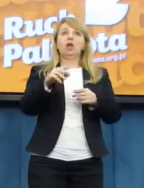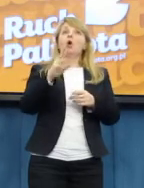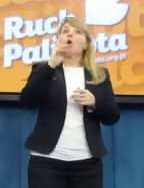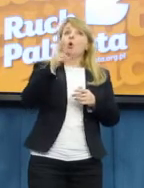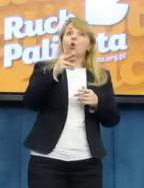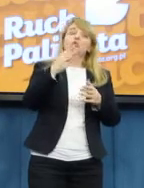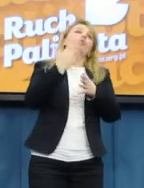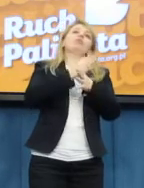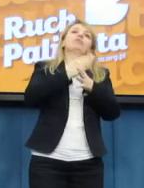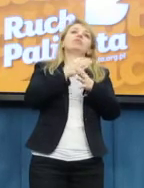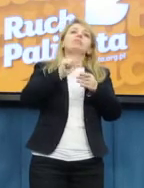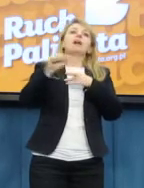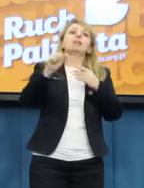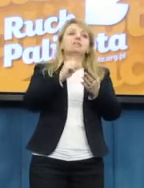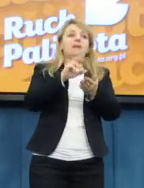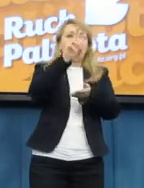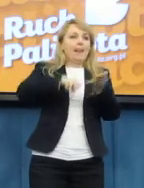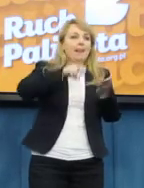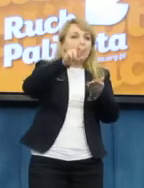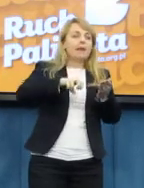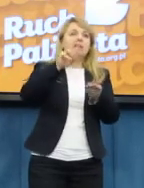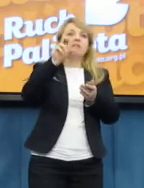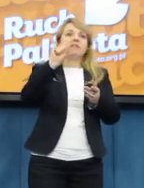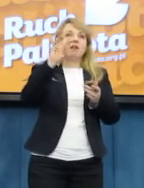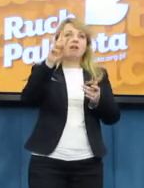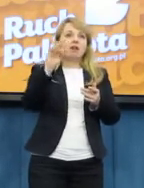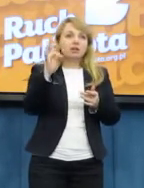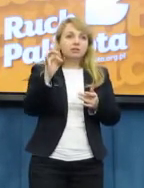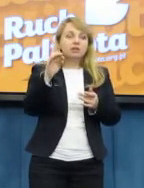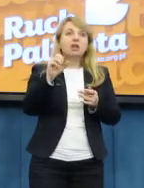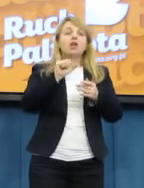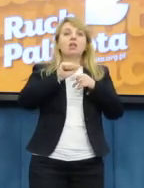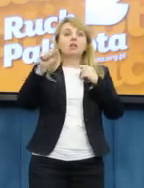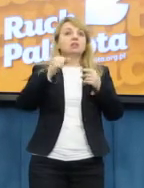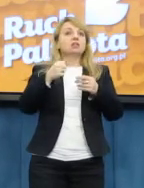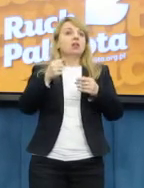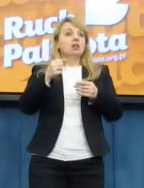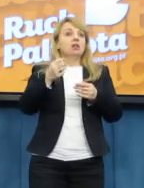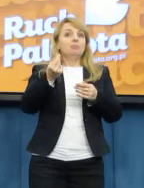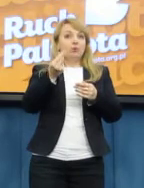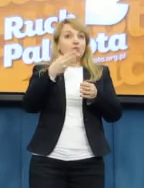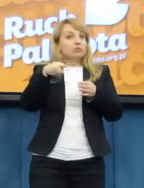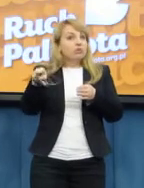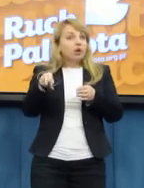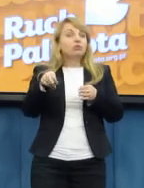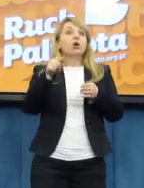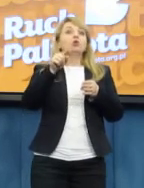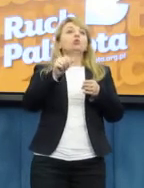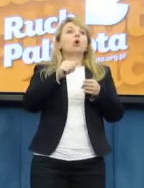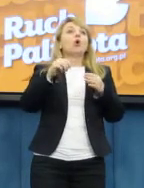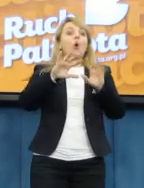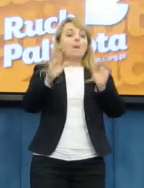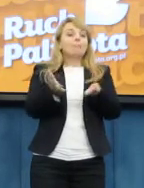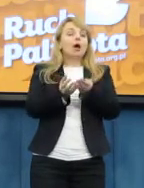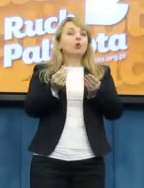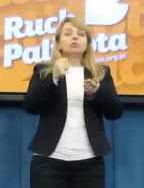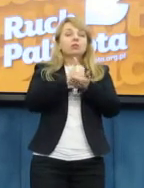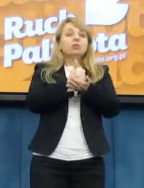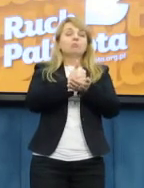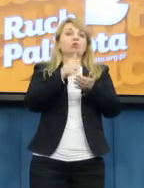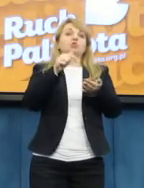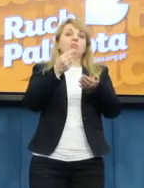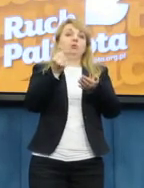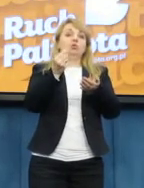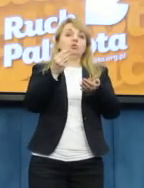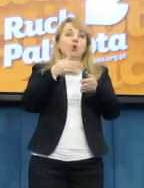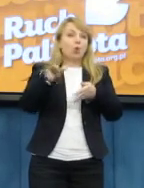towarów, to ten VAT w przypadku niemożności ściągnięcia go z majątku właśnie tego wyłudzacza będzie mógł być ściągany od kontrahentów.